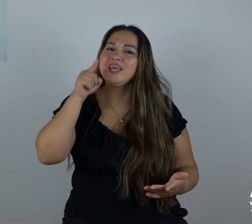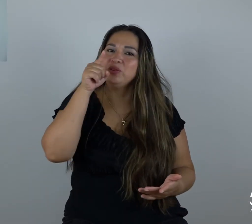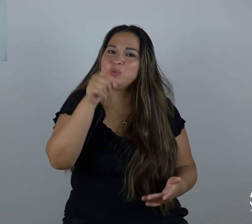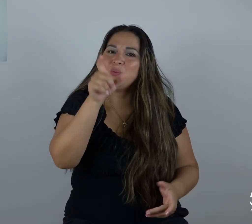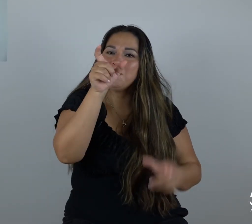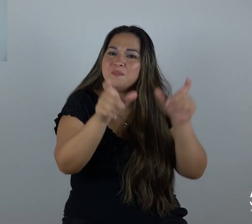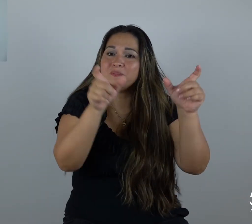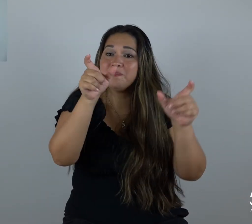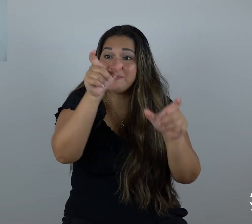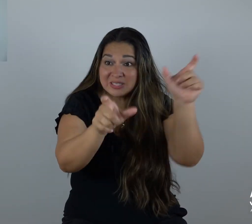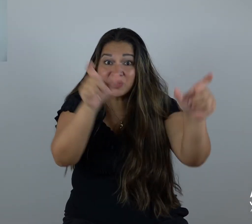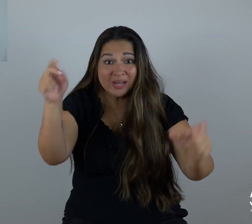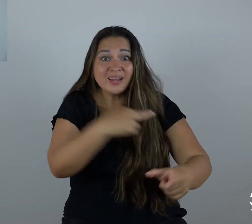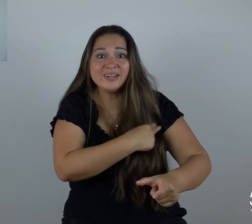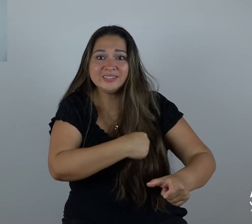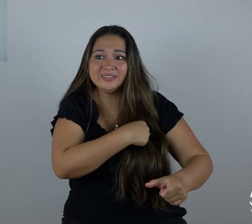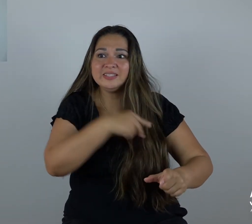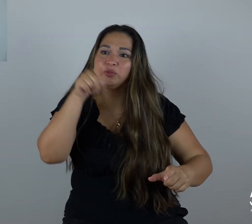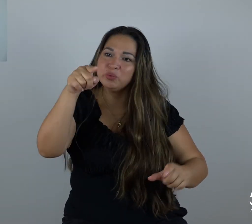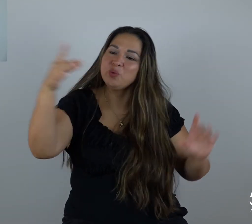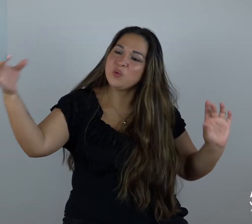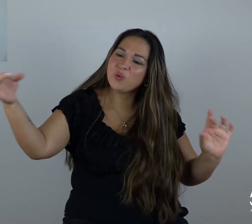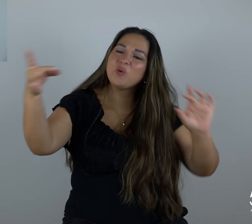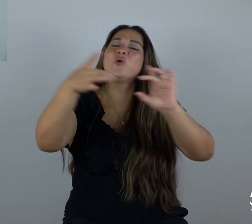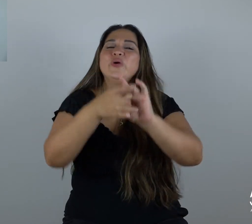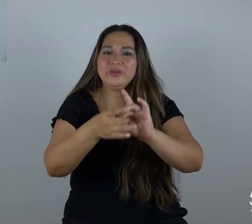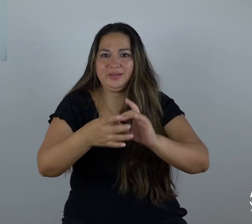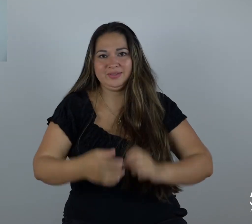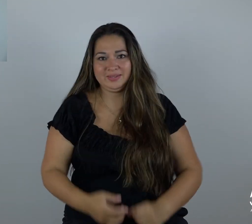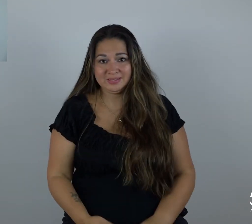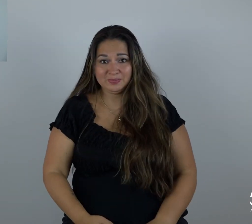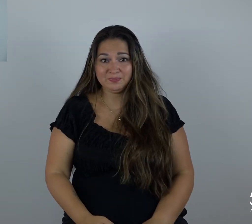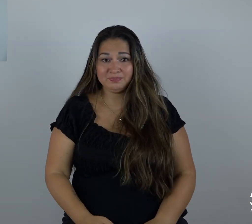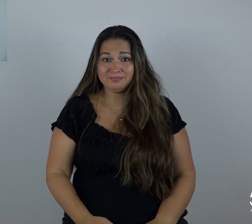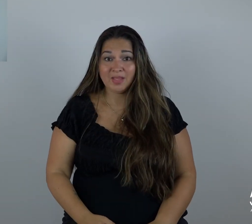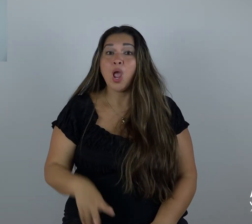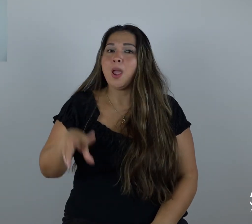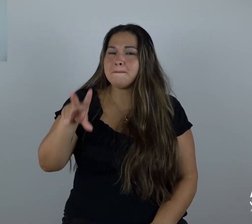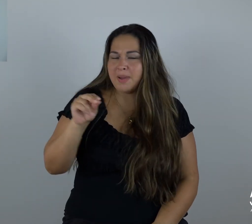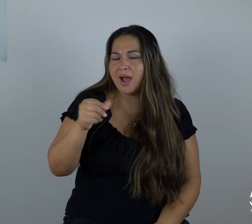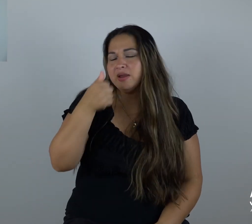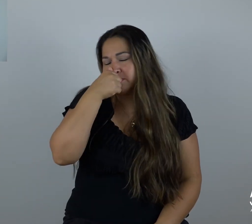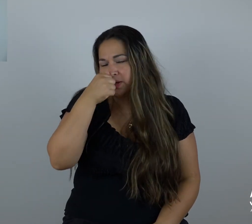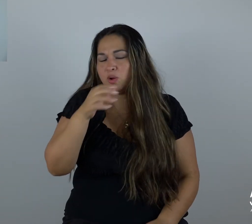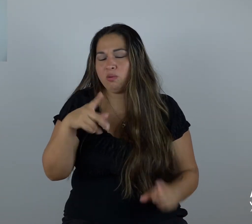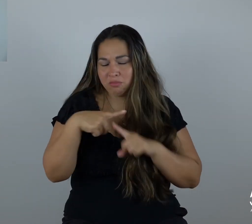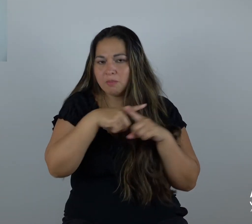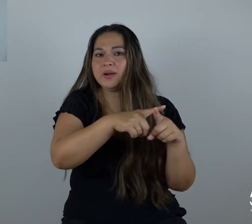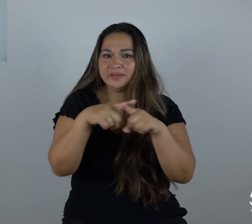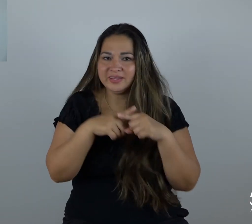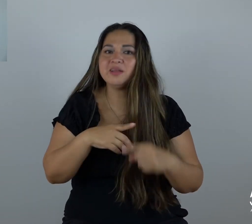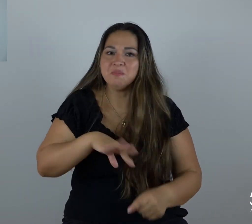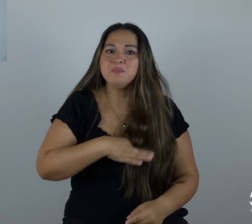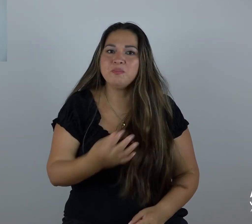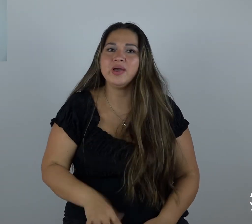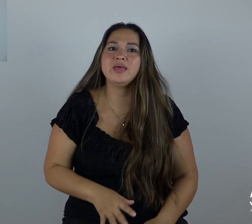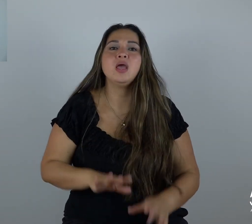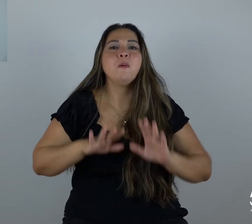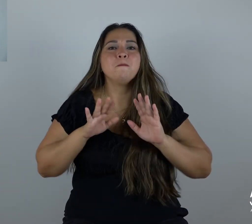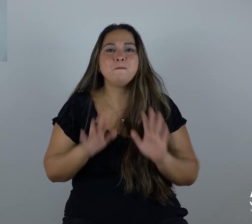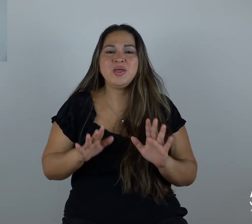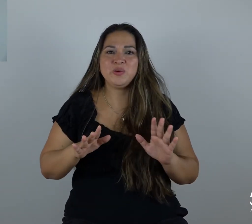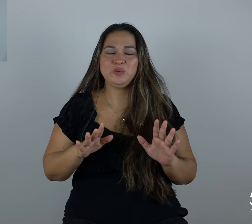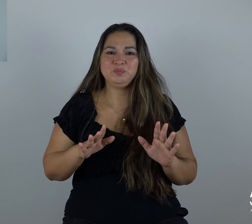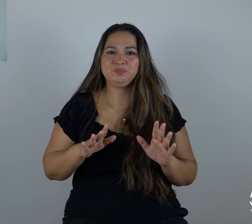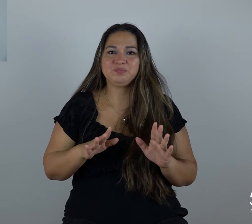en tu devocional, puedes tomar el pan, el vino, recordar la obra de Jesucristo tú mismo, pero el contexto es que fue